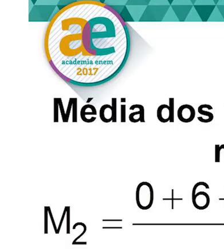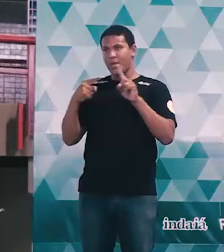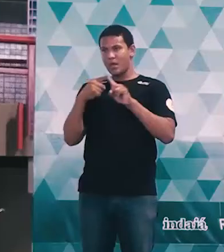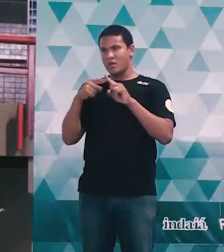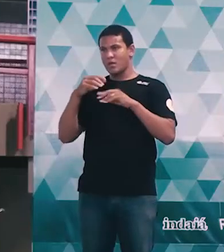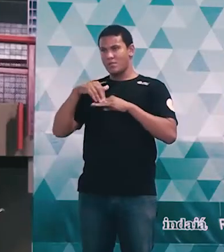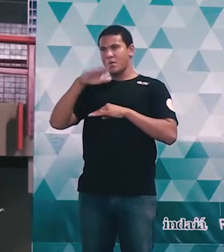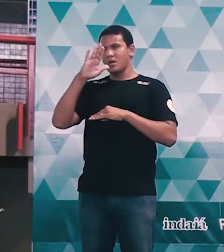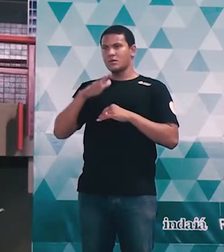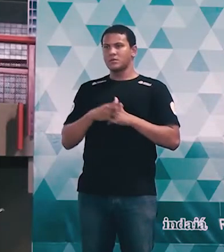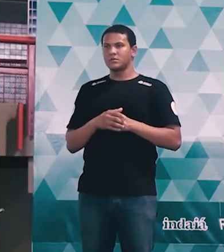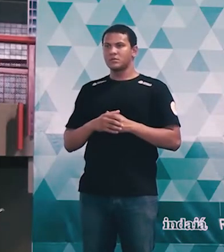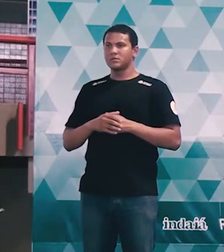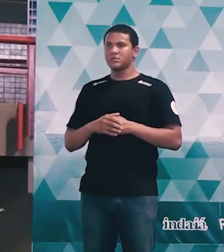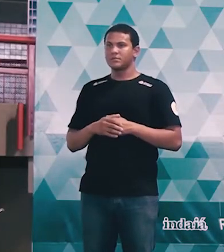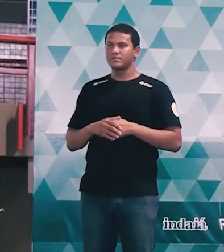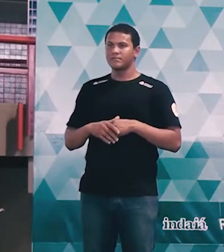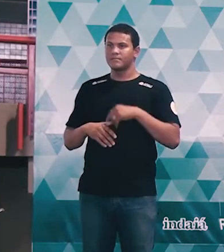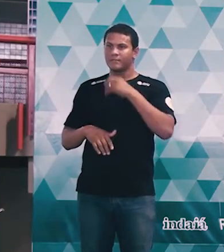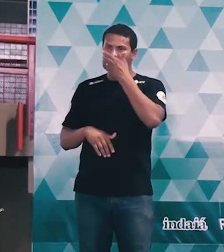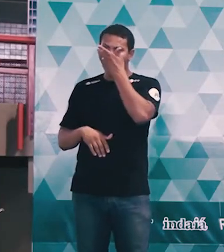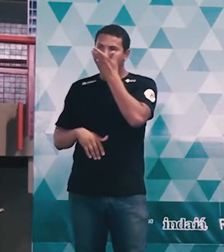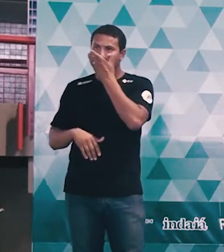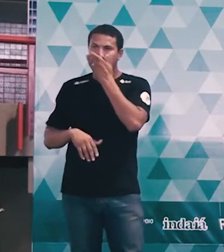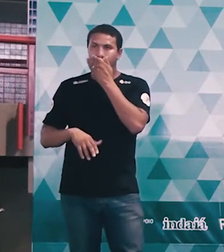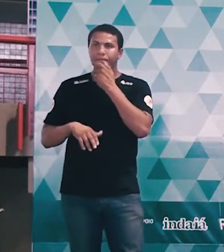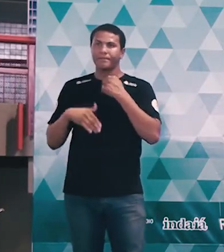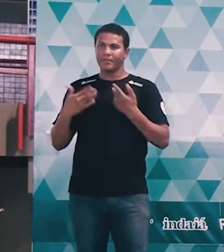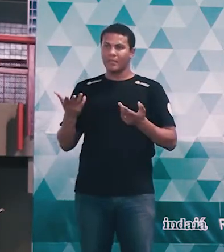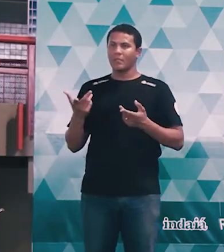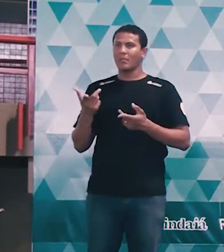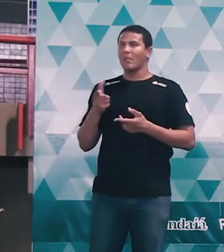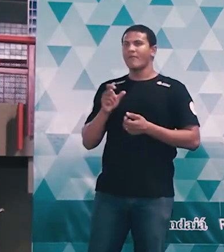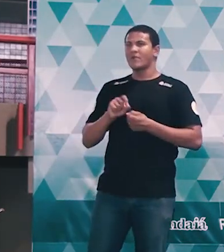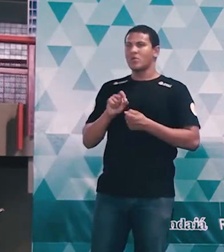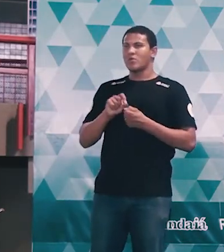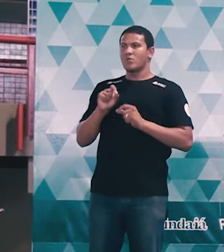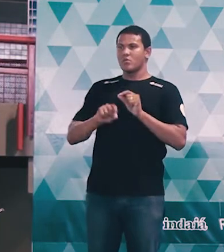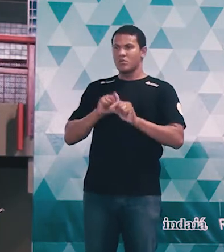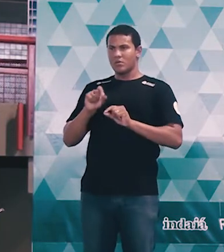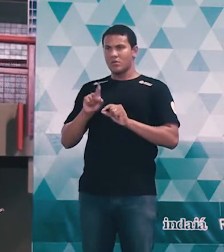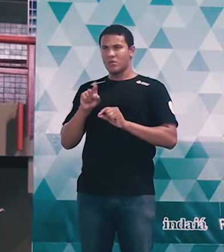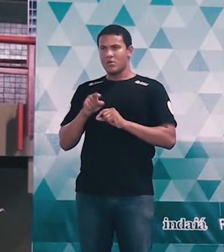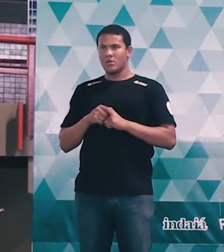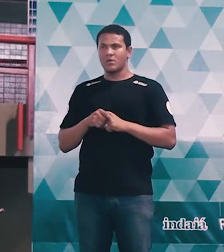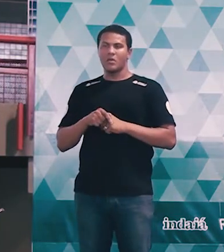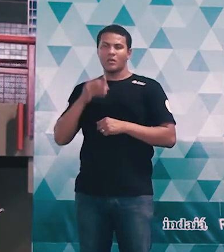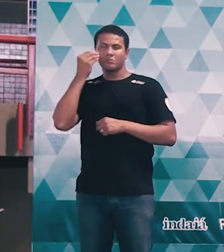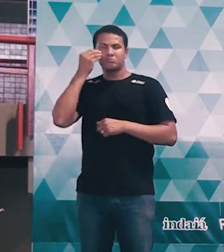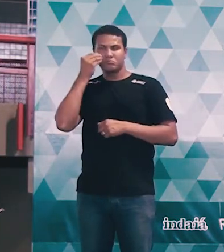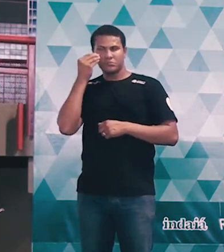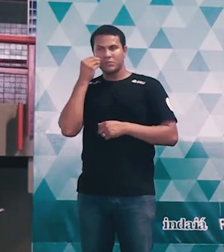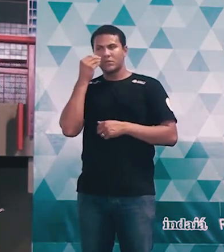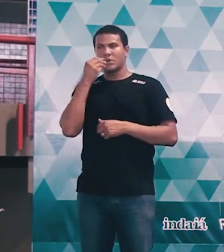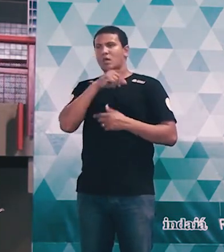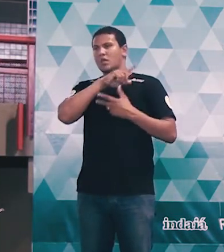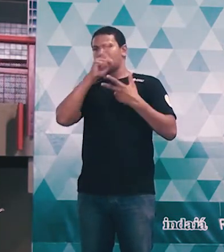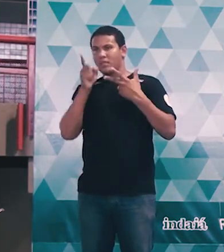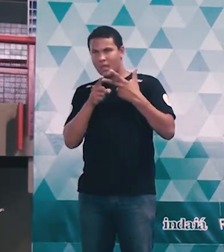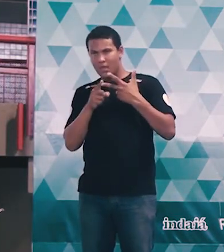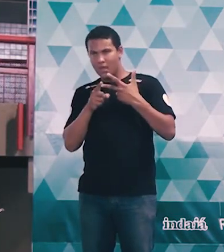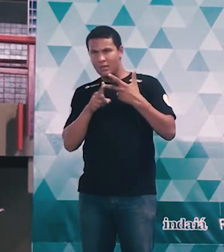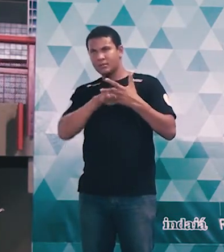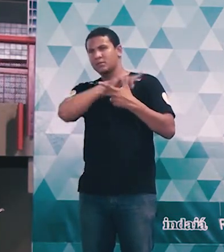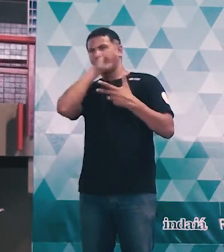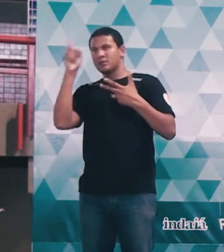da média. E agora, Alexandre, agora eu vou fazer isso para o experimento 3, para o experimento 4 e para o experimento 5. Como eu falei para vocês, é uma